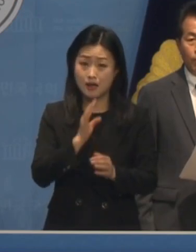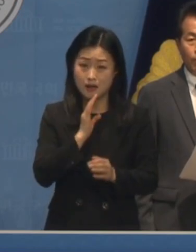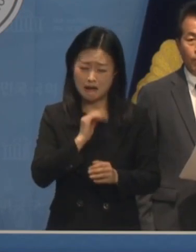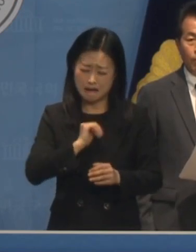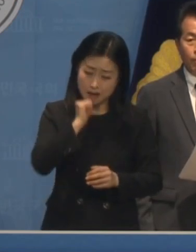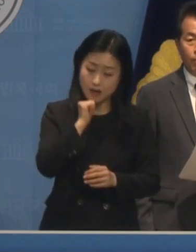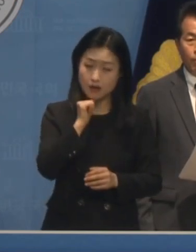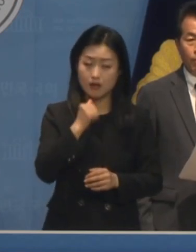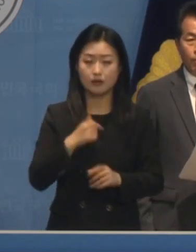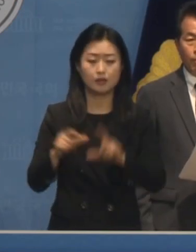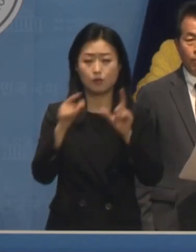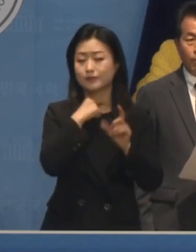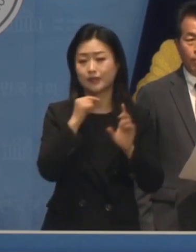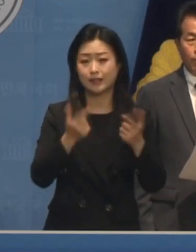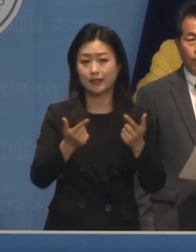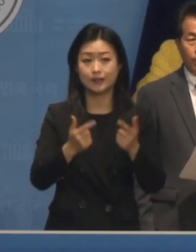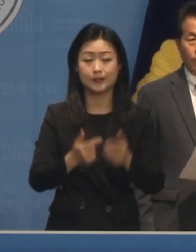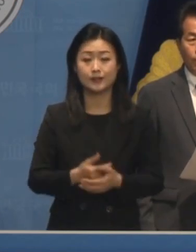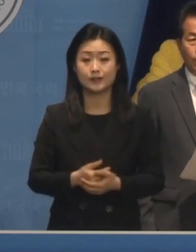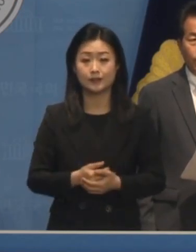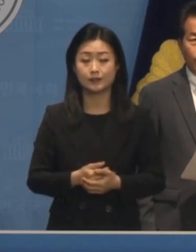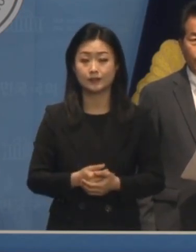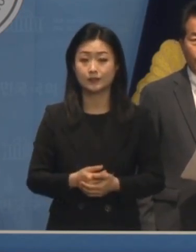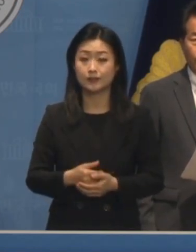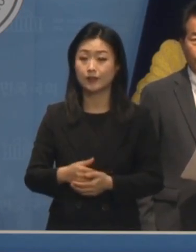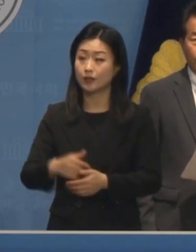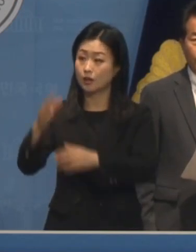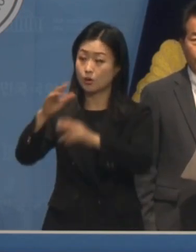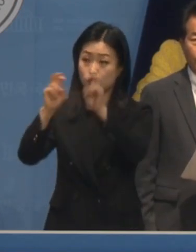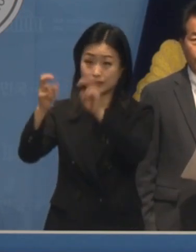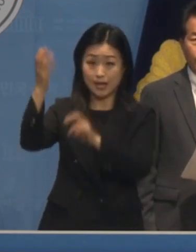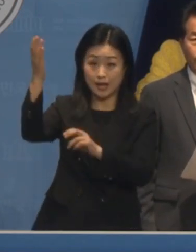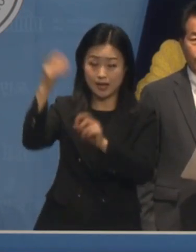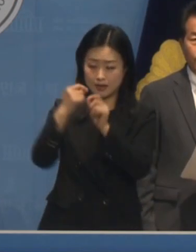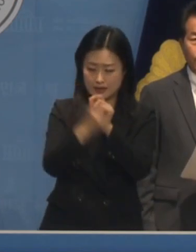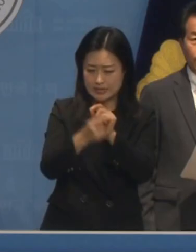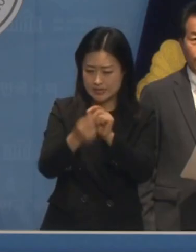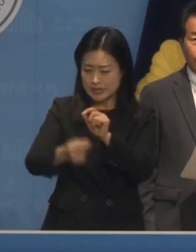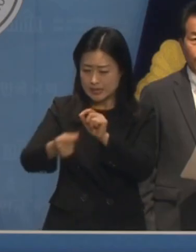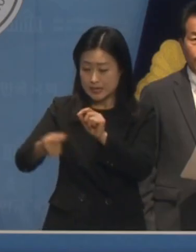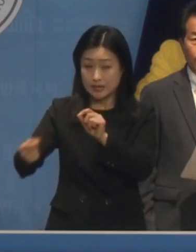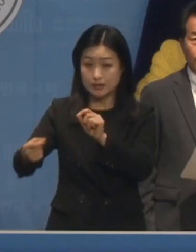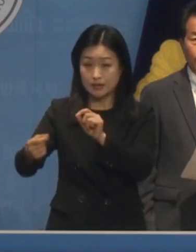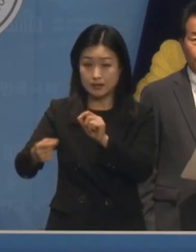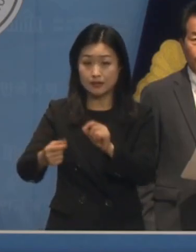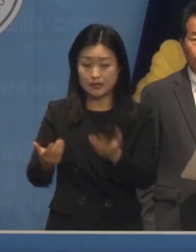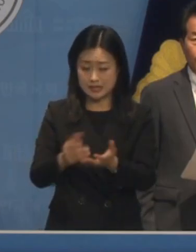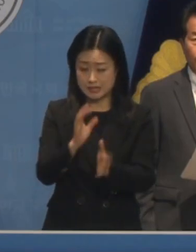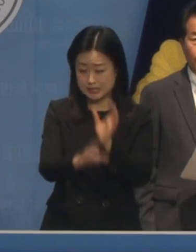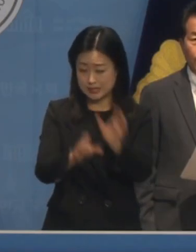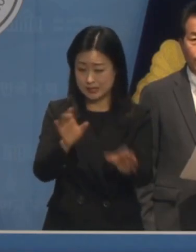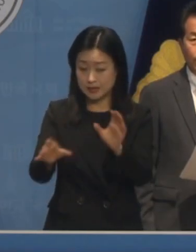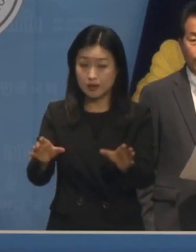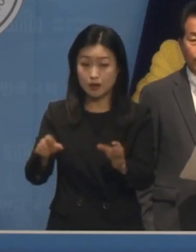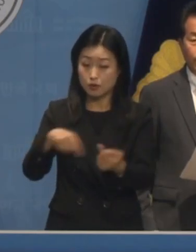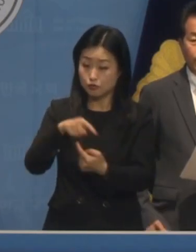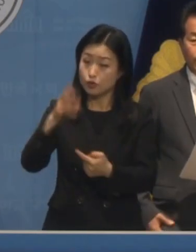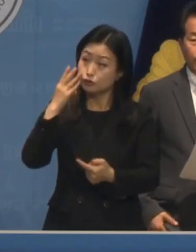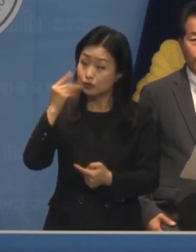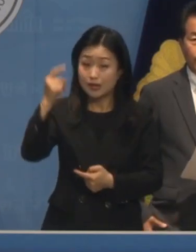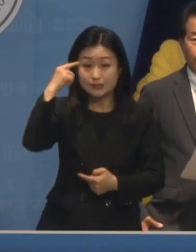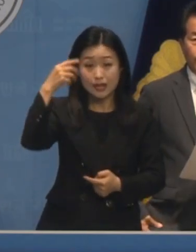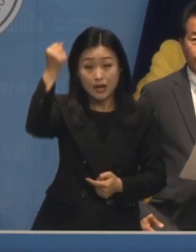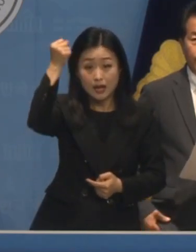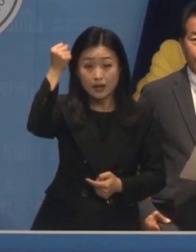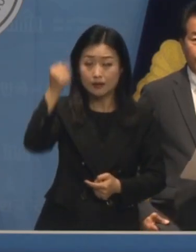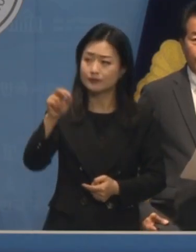없기 때문입니다 공항공사는 자회사를 쪼개고 다시 용역으로 돌리면 공항 운영이 원활해질 것으로